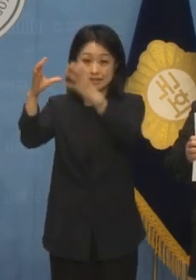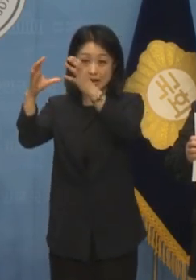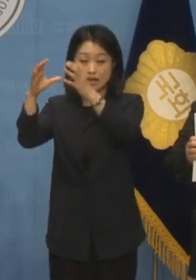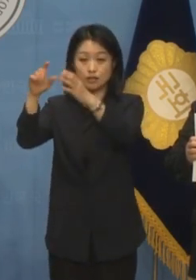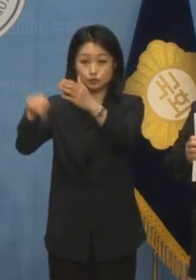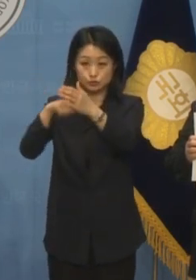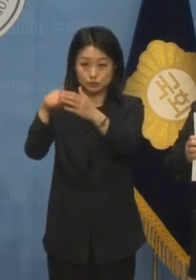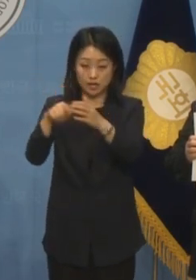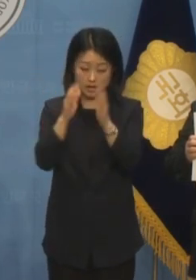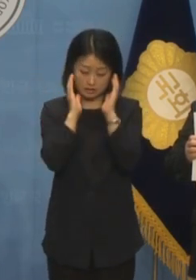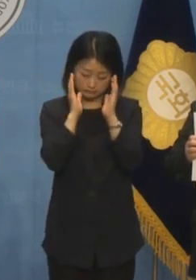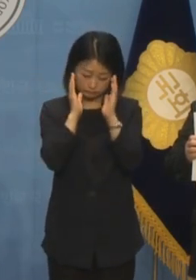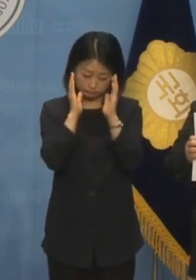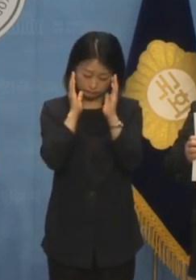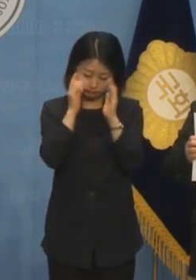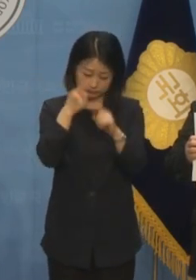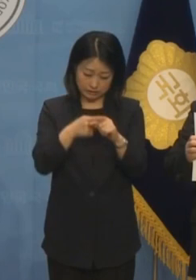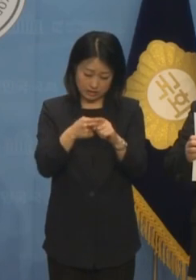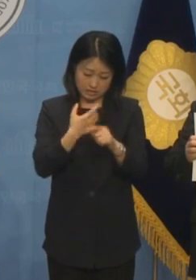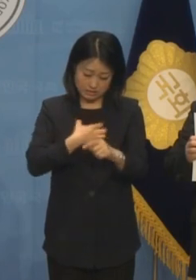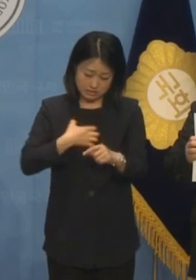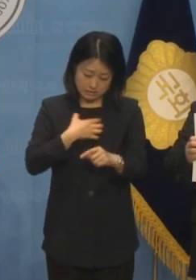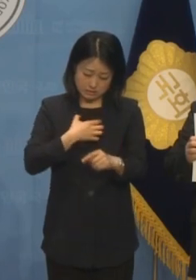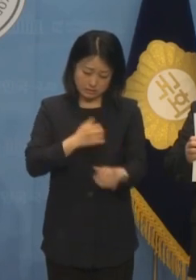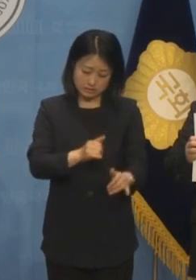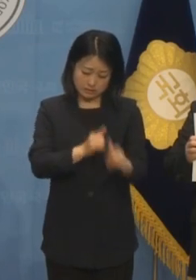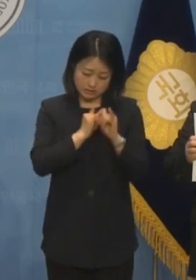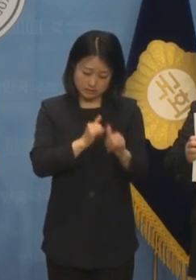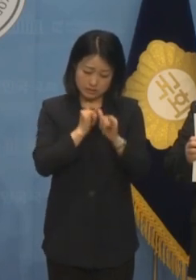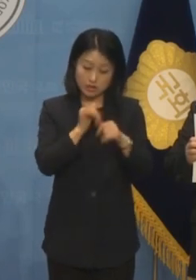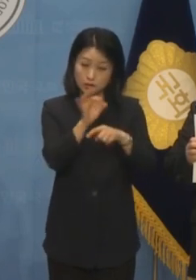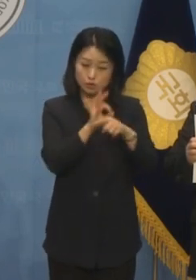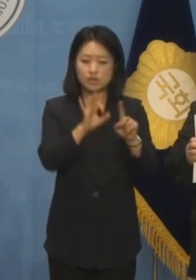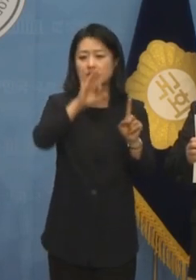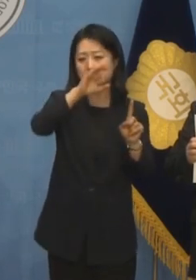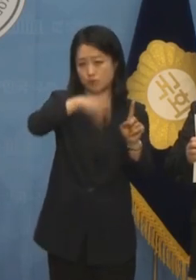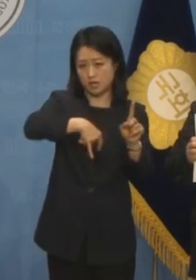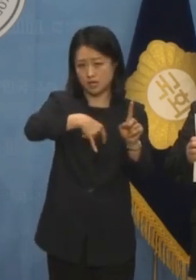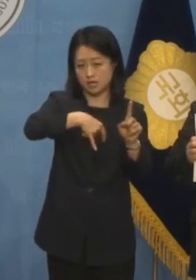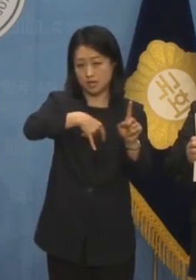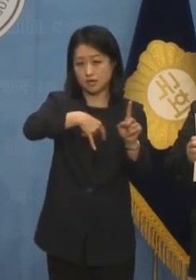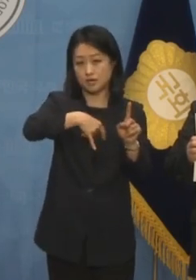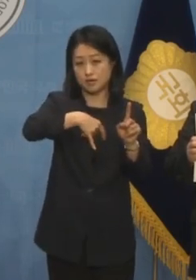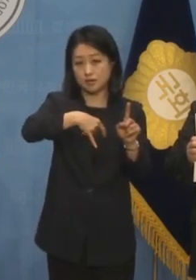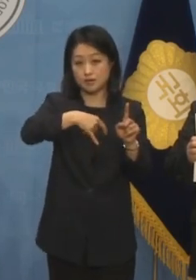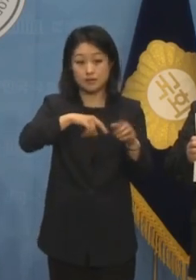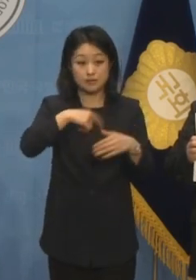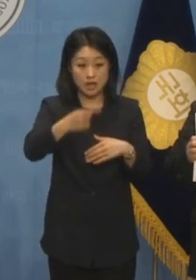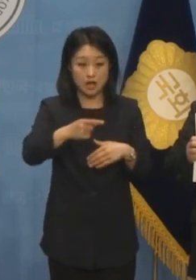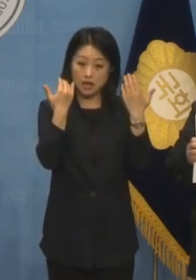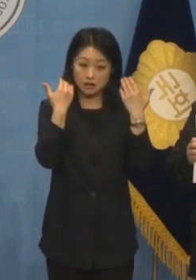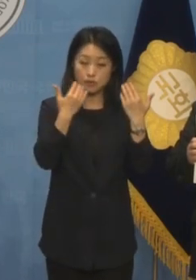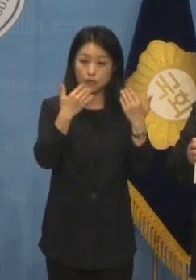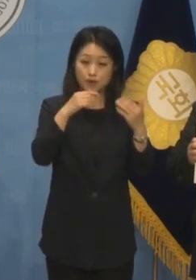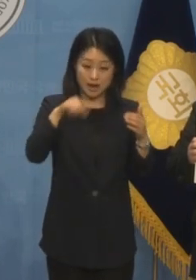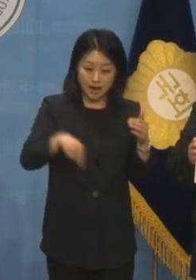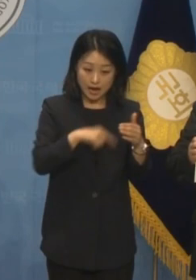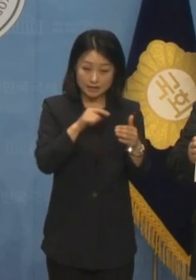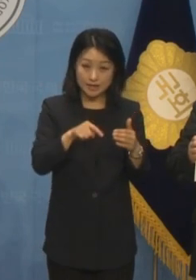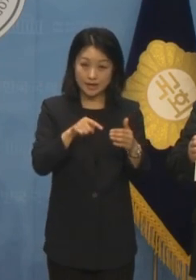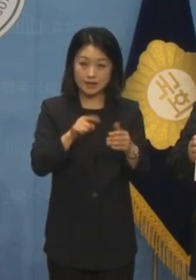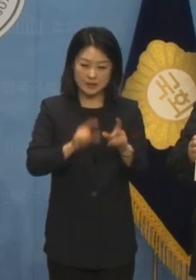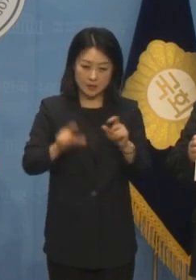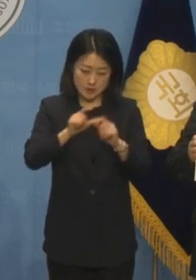학업에 시달리다가 스스로 생을 마감하는 학생 자살률 1위라는 국가에서 우리 학생들에게 강제로